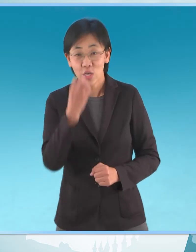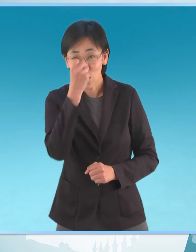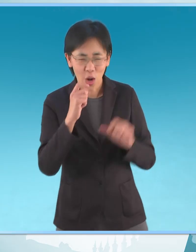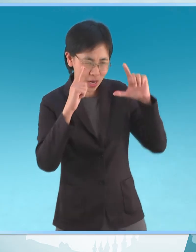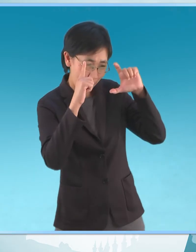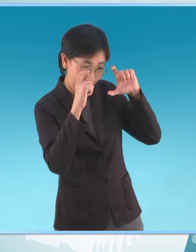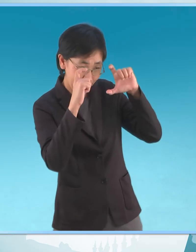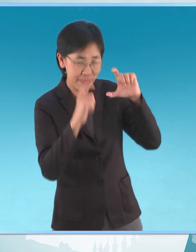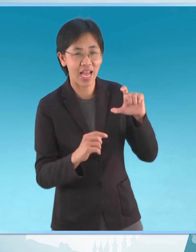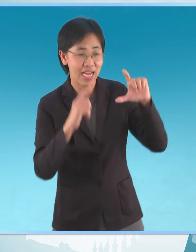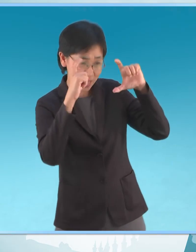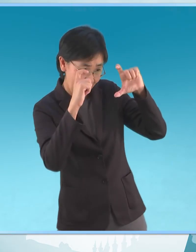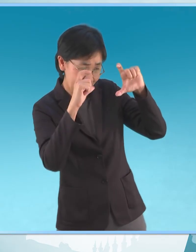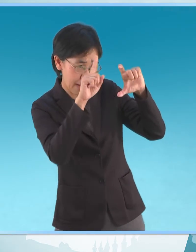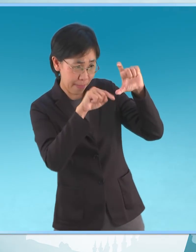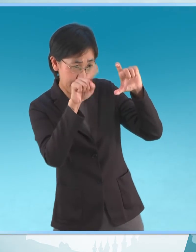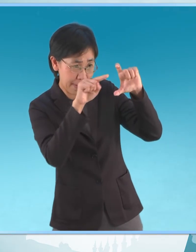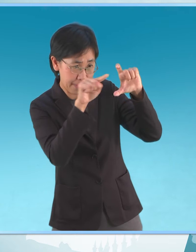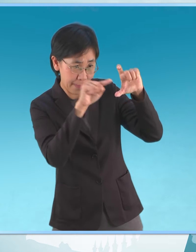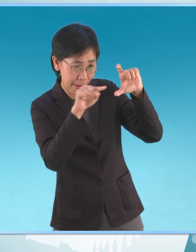ลองอีกทีฮะเรื่องของจุดตัด9ช่อง